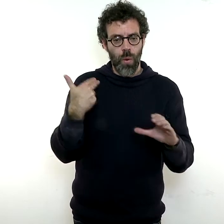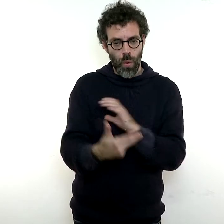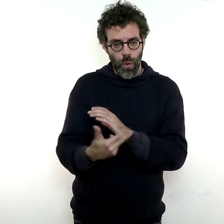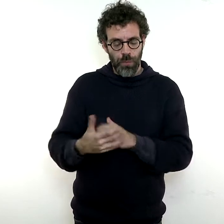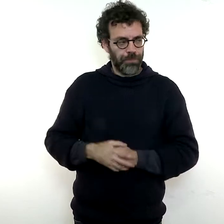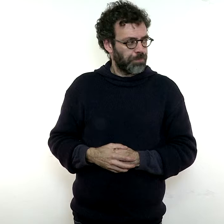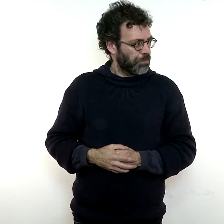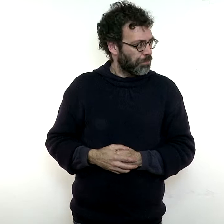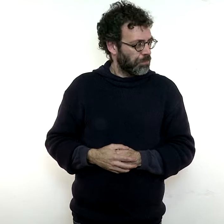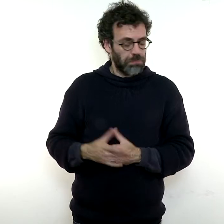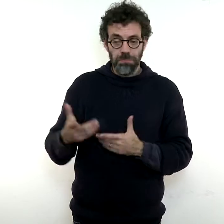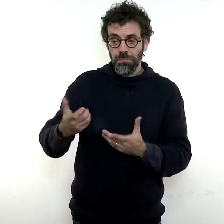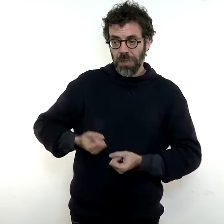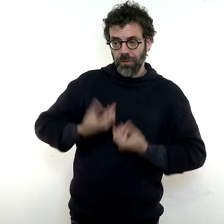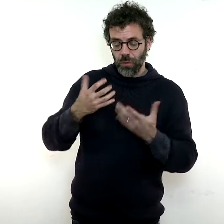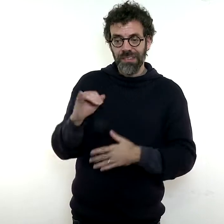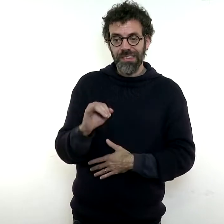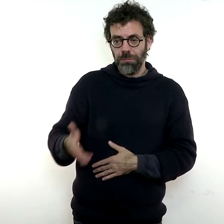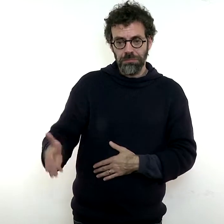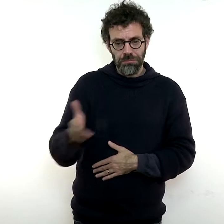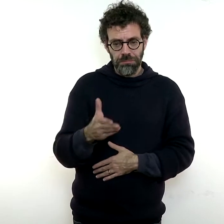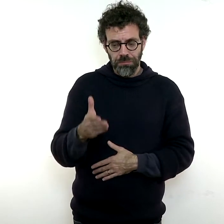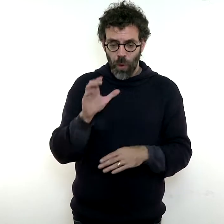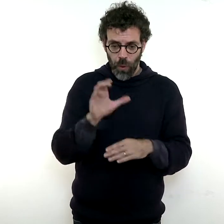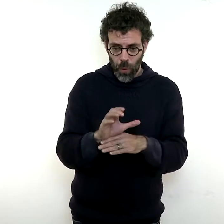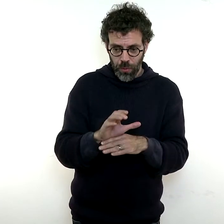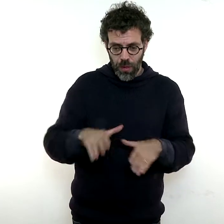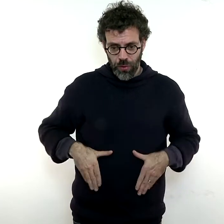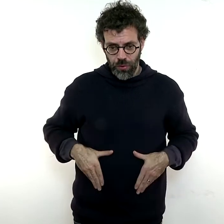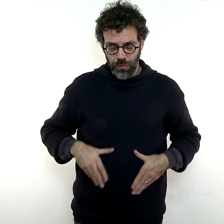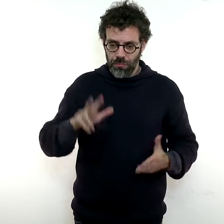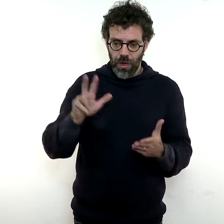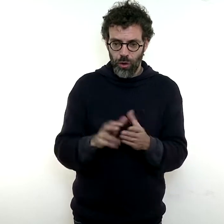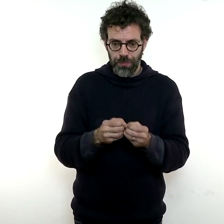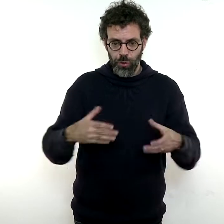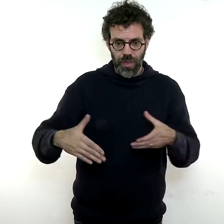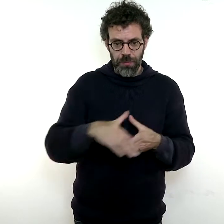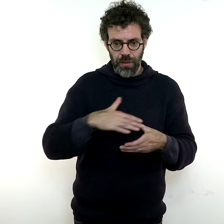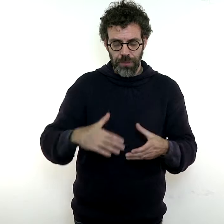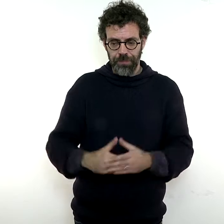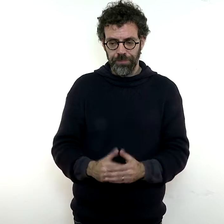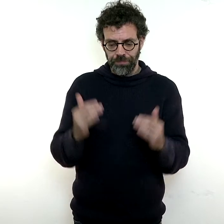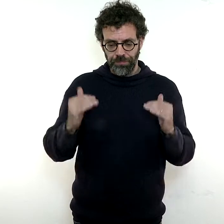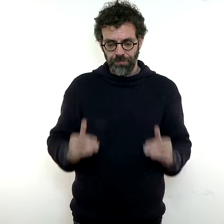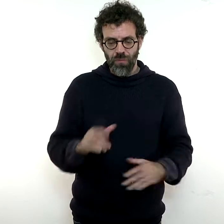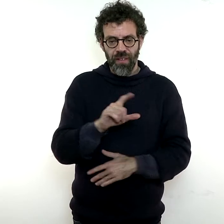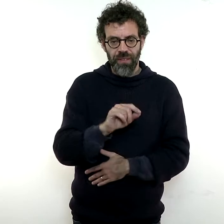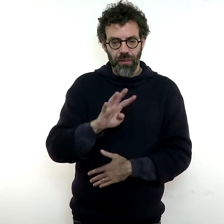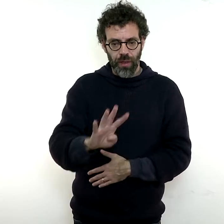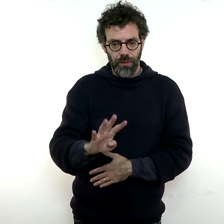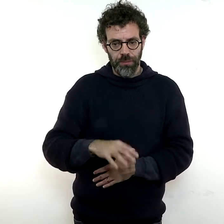Qui demande la parole? Contre? Abstention? Adopté à l'unanimité. Affaire